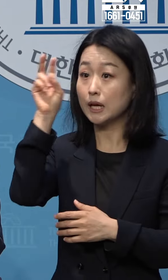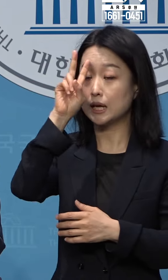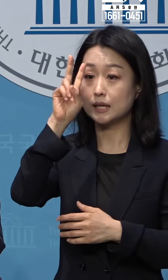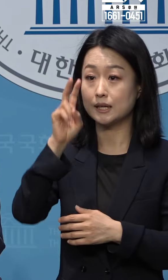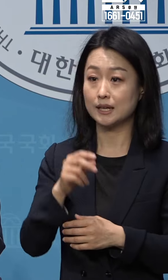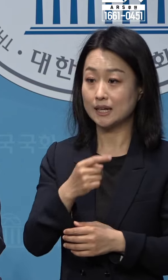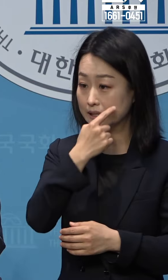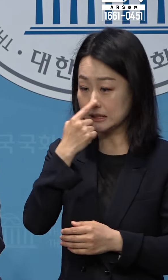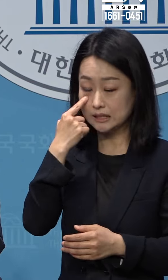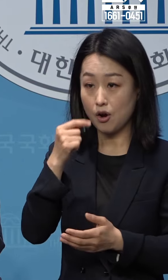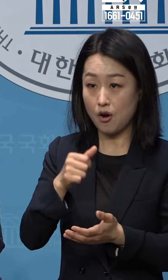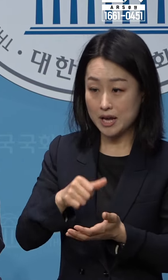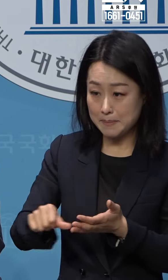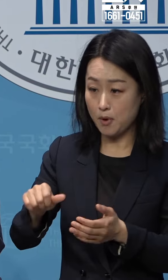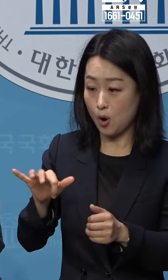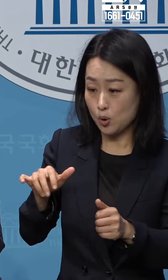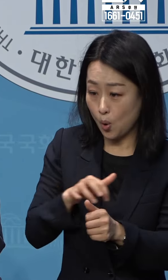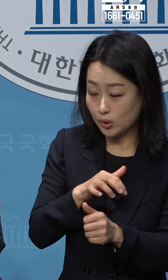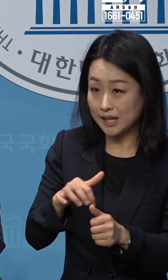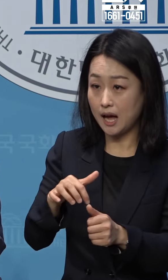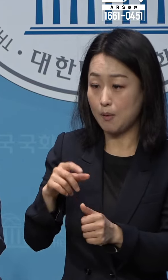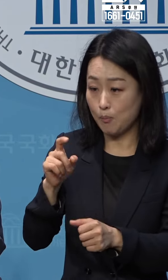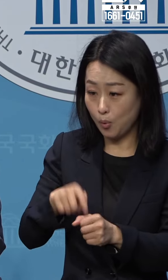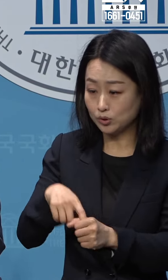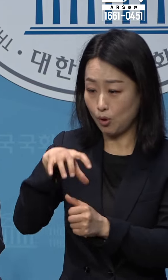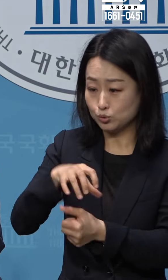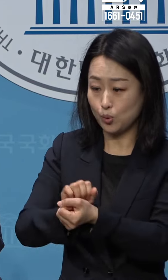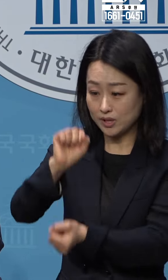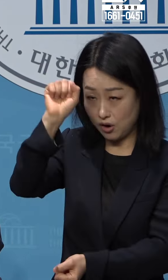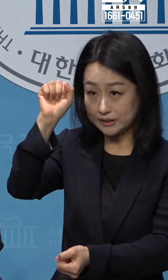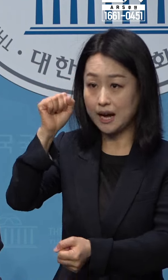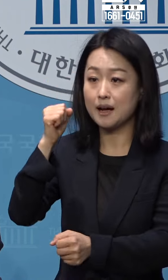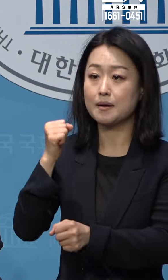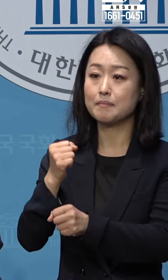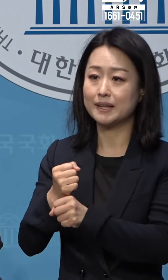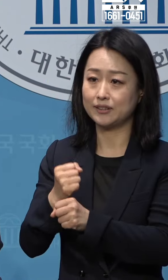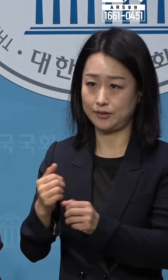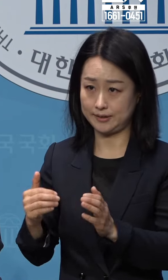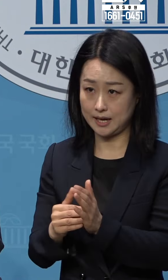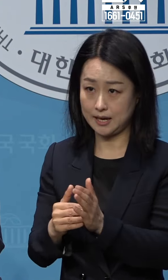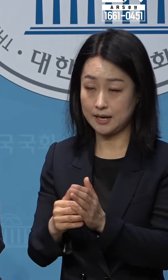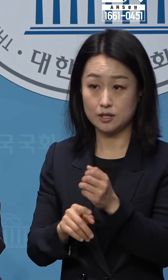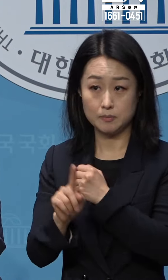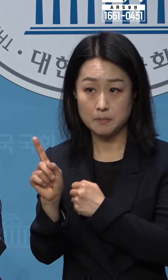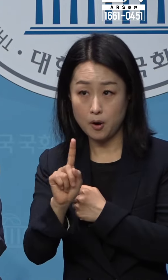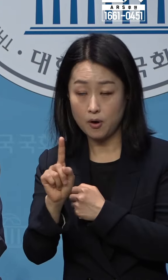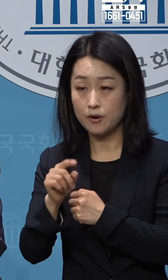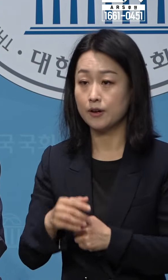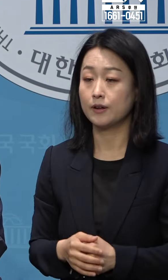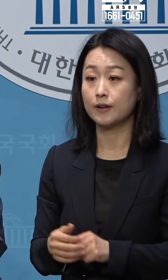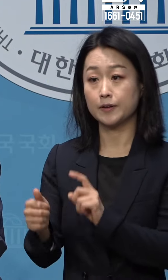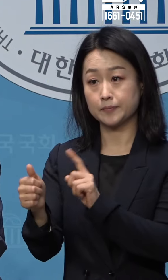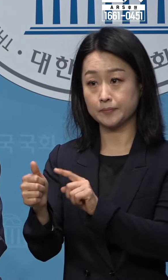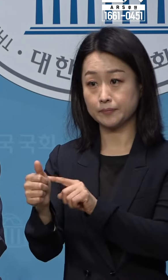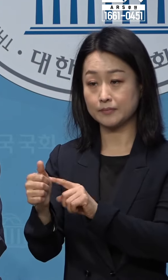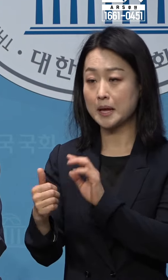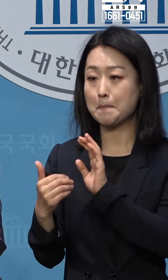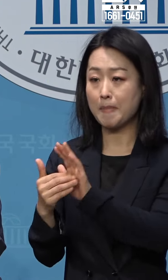교사를 이유로 구속영장을 발부했다고 합니다 이것은 피고인의